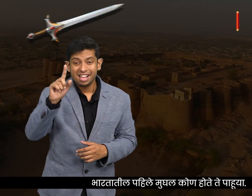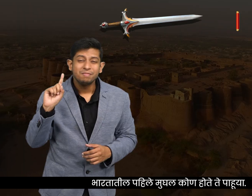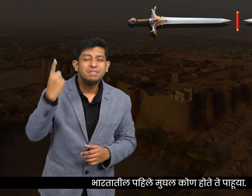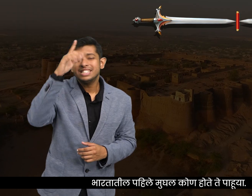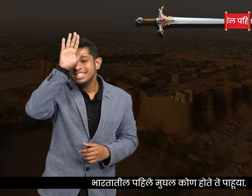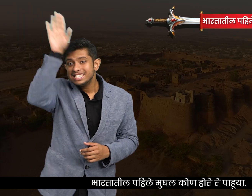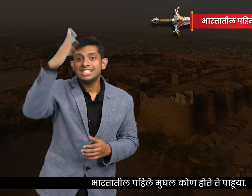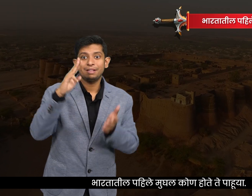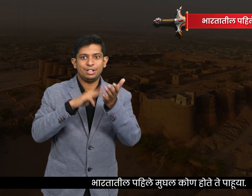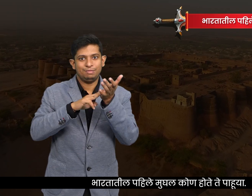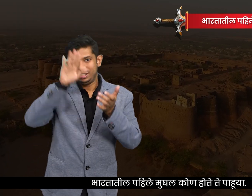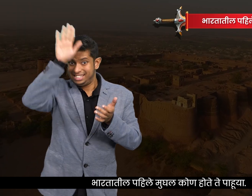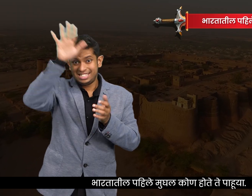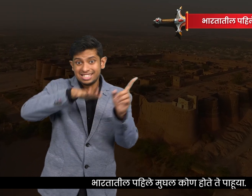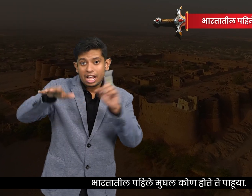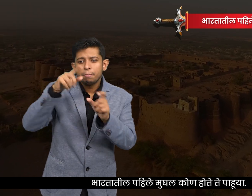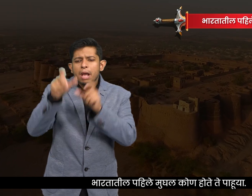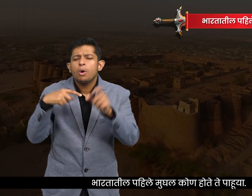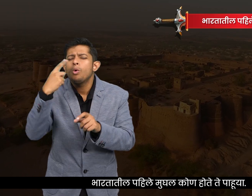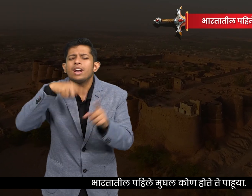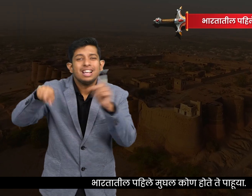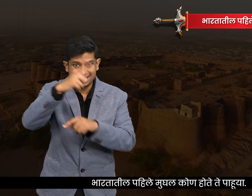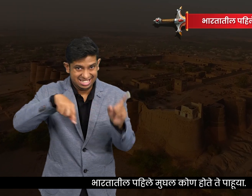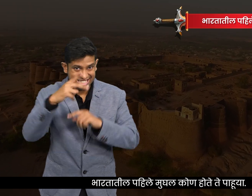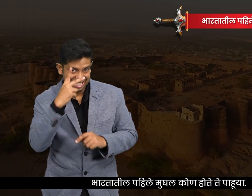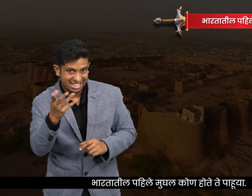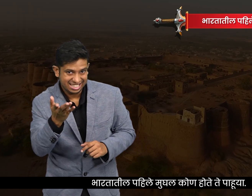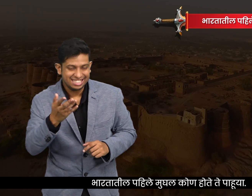भारतातील पहिले मुघल कोण होते ते पाहूया.